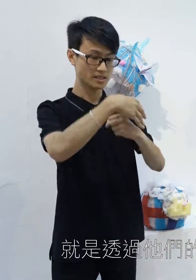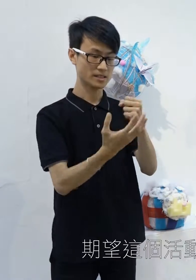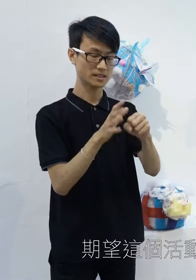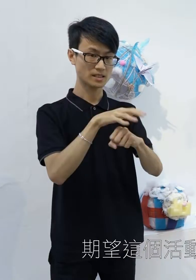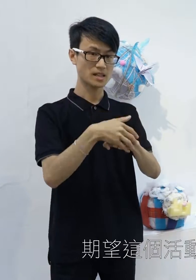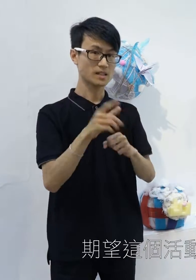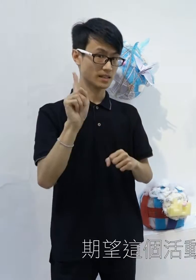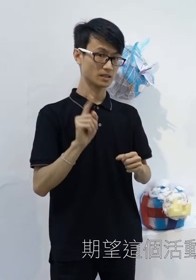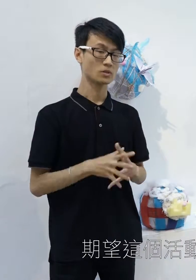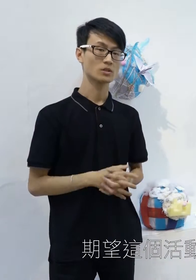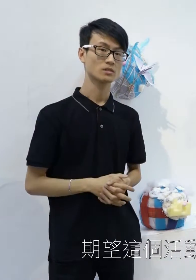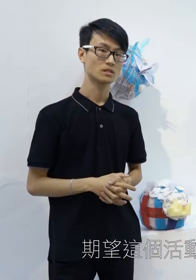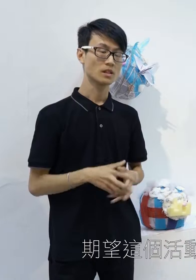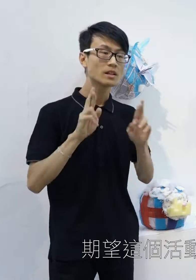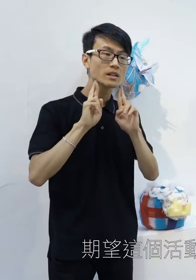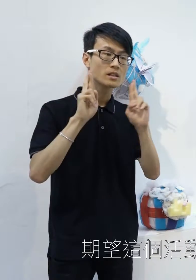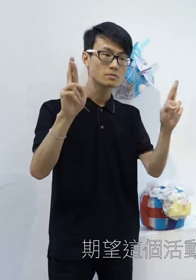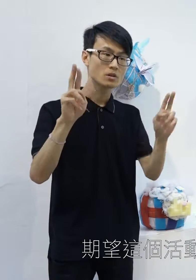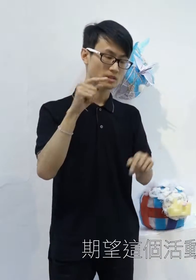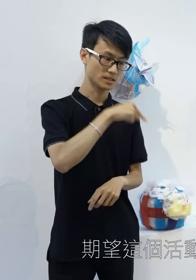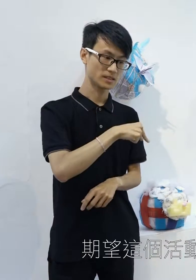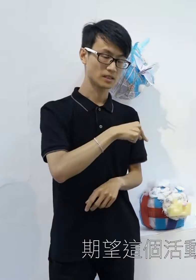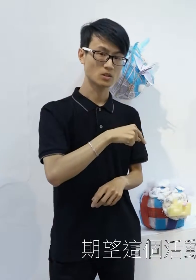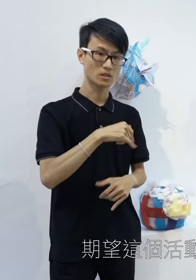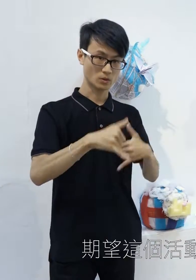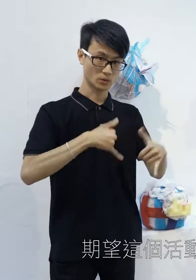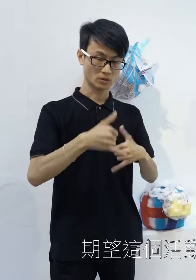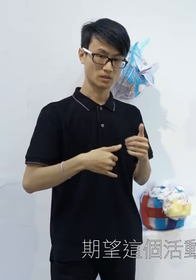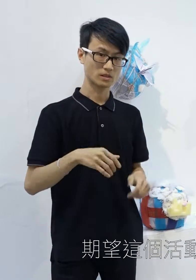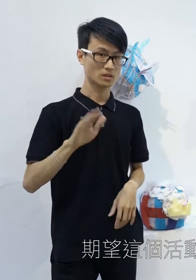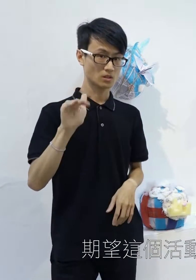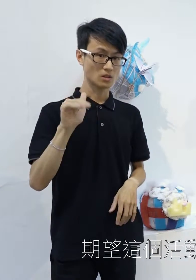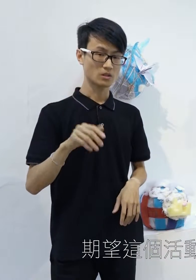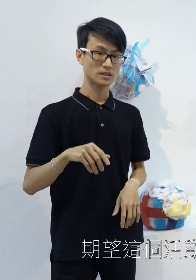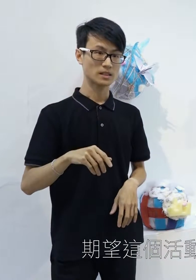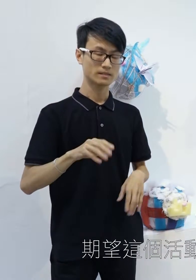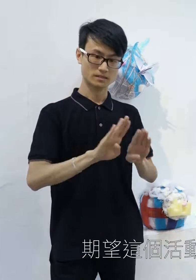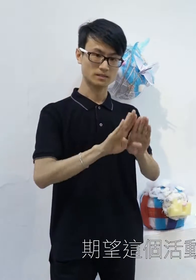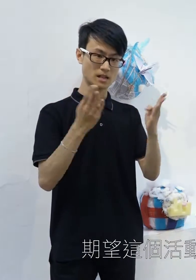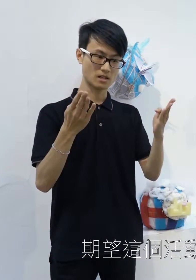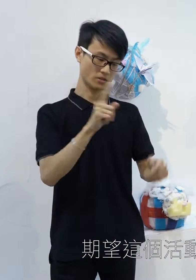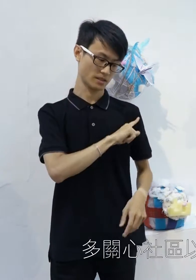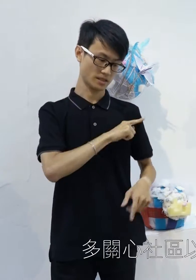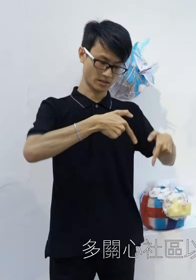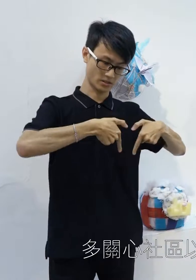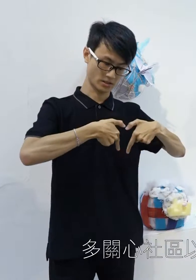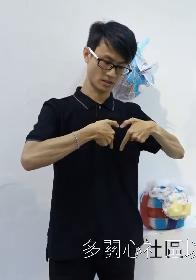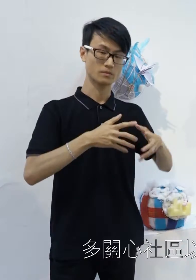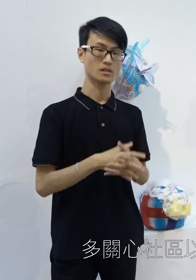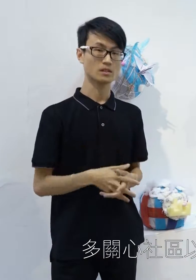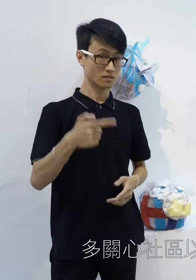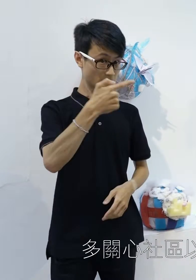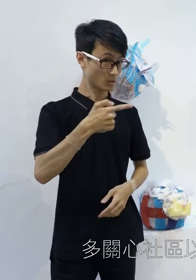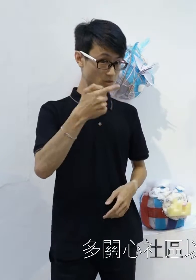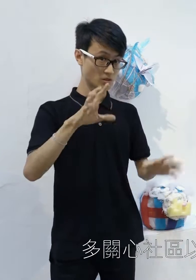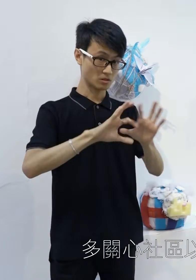咁就我哋都係期望呢一個活動咧，可以令到佢哋打開自己嘅心。咁咧係